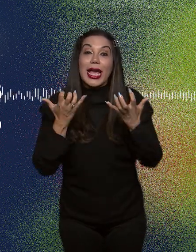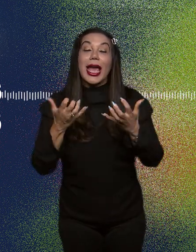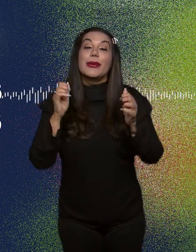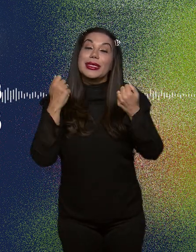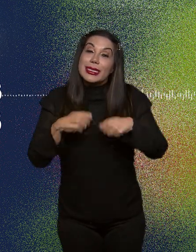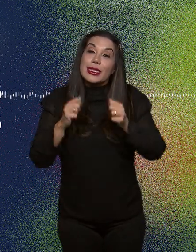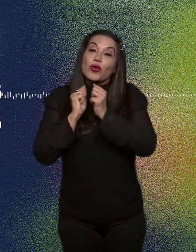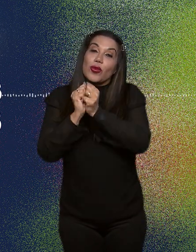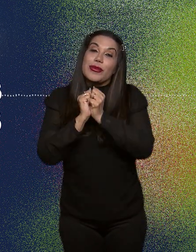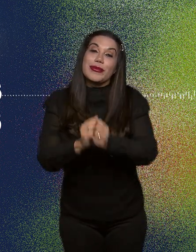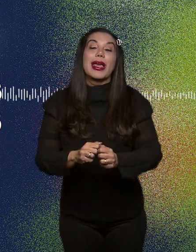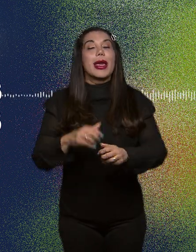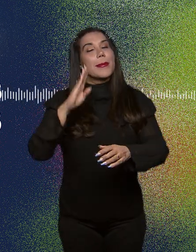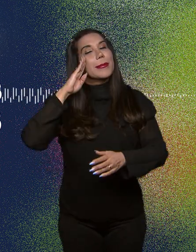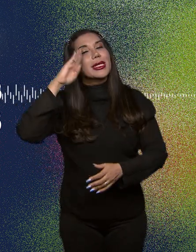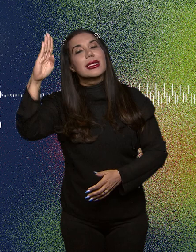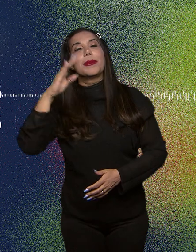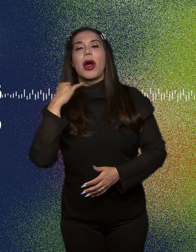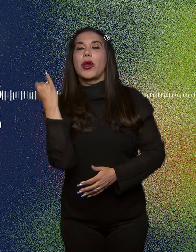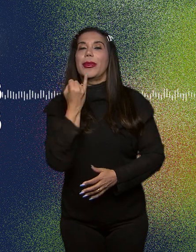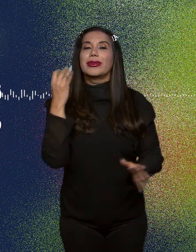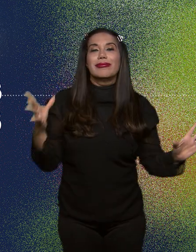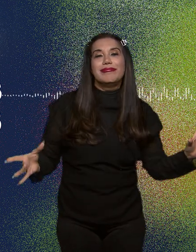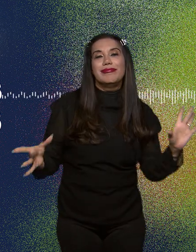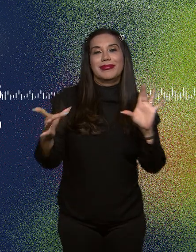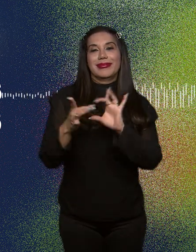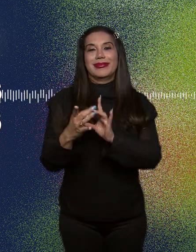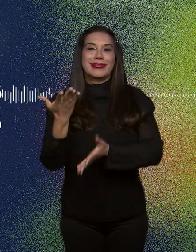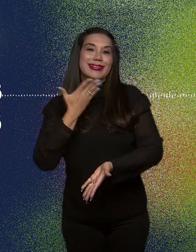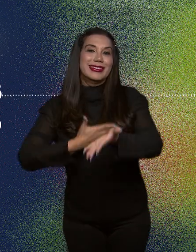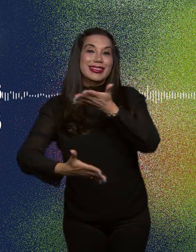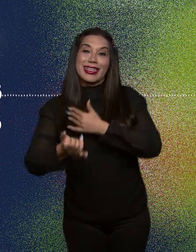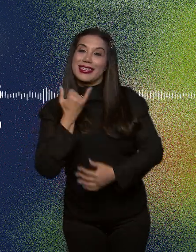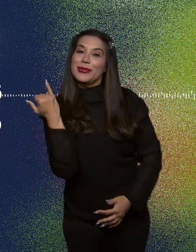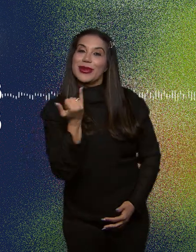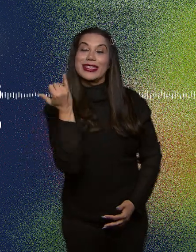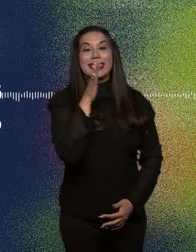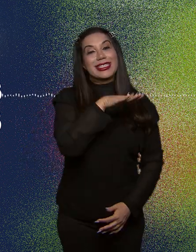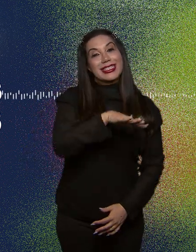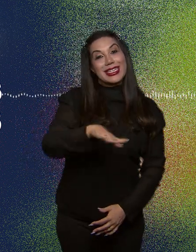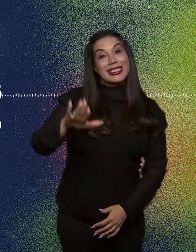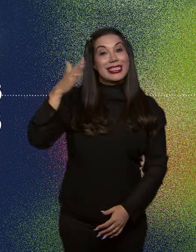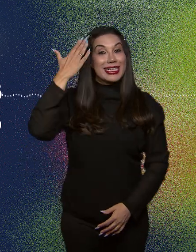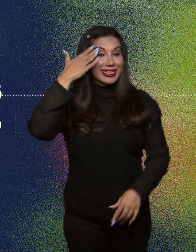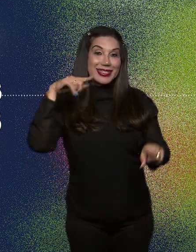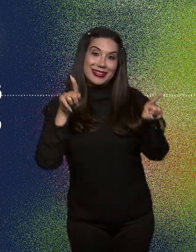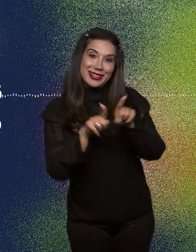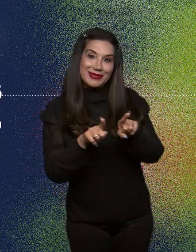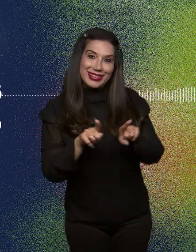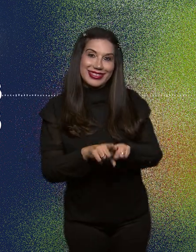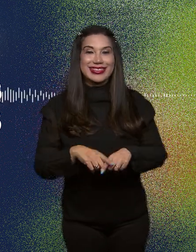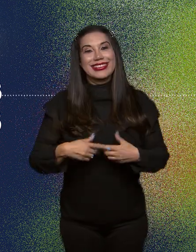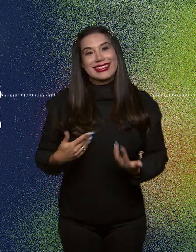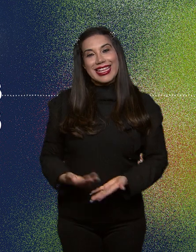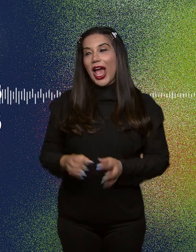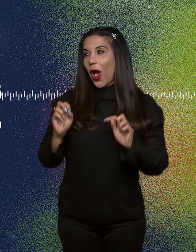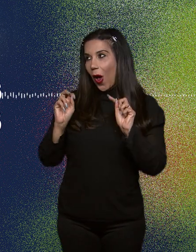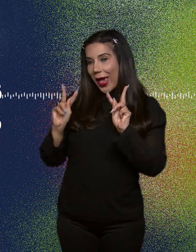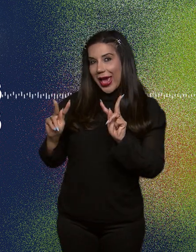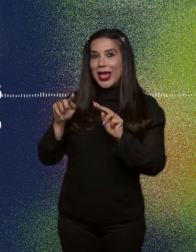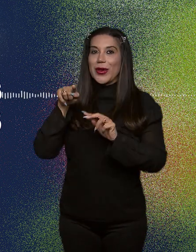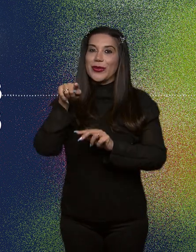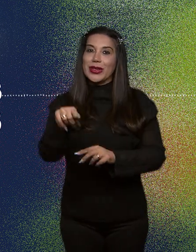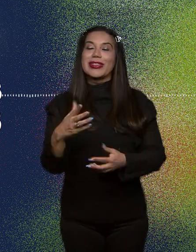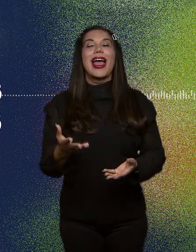e precisa conviver na base da cooperação. Então, isso é importante para as crianças entenderem também, né? Ok, você